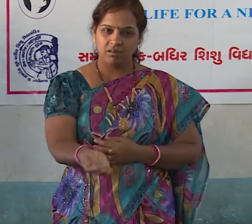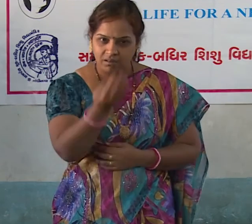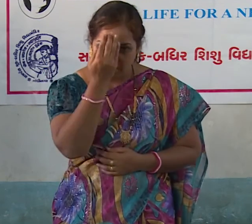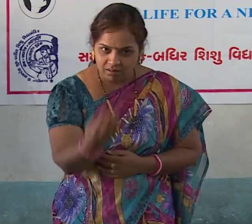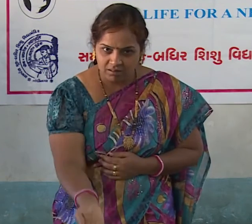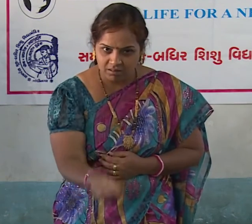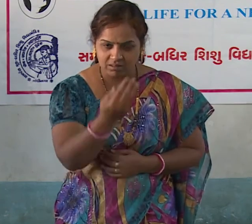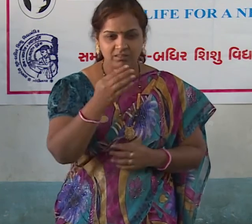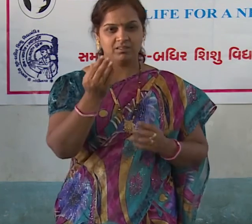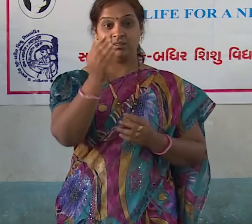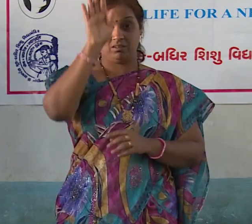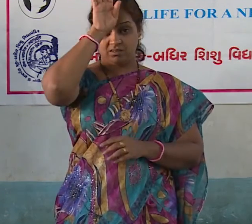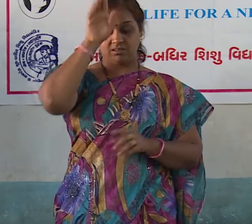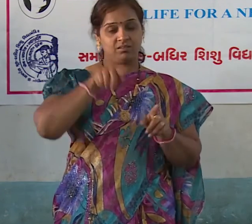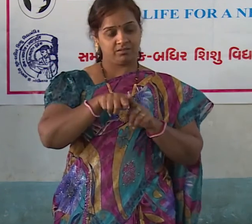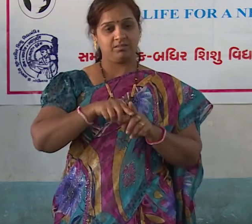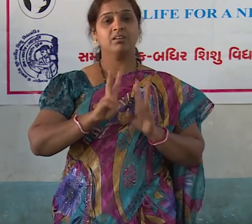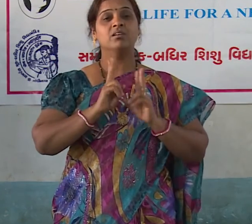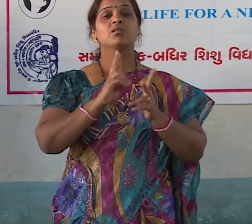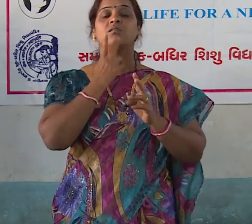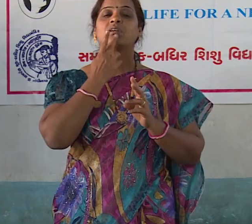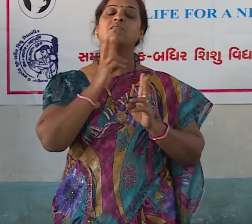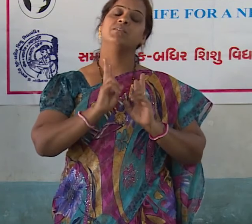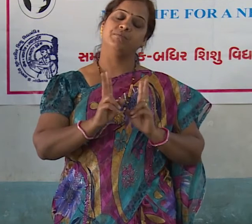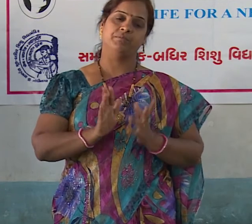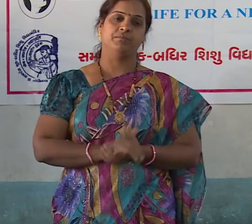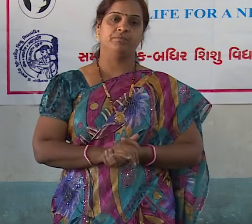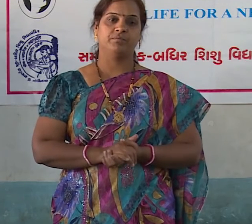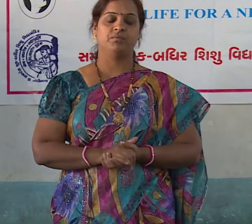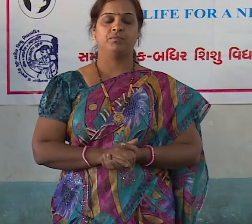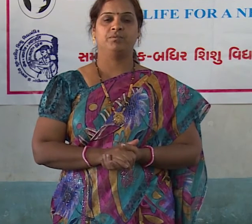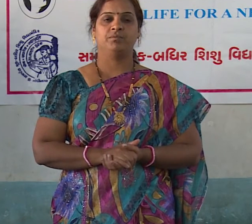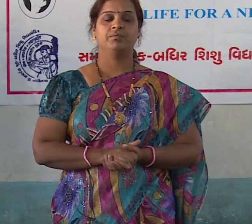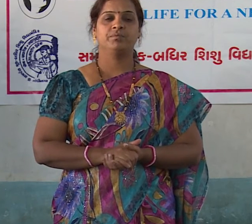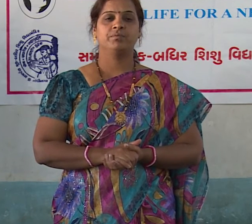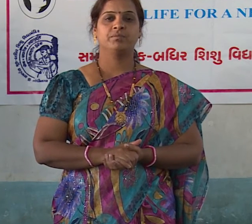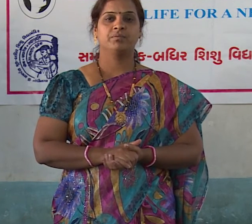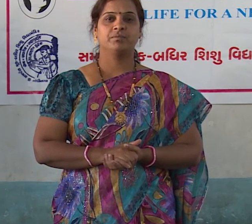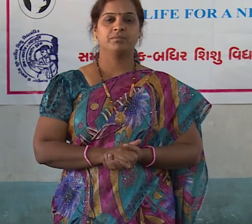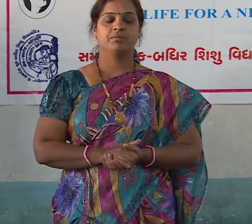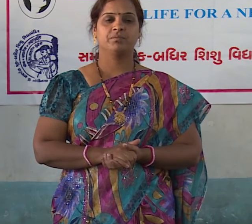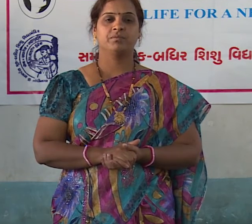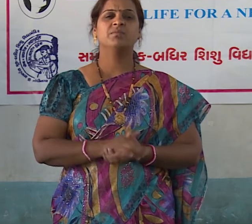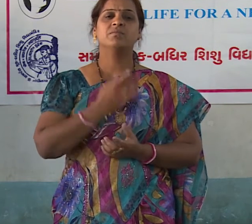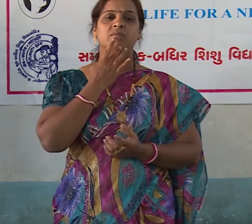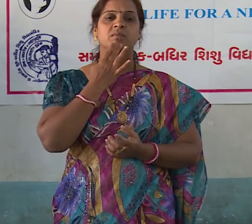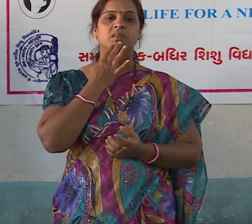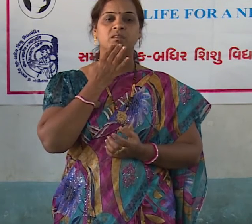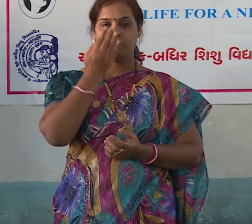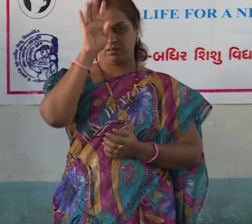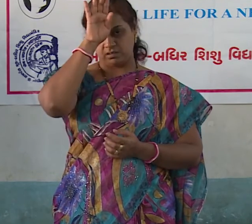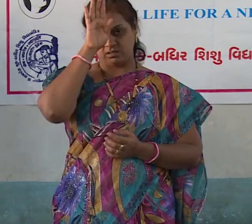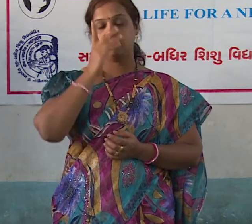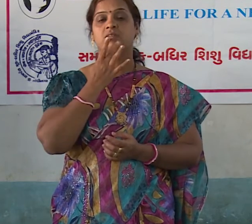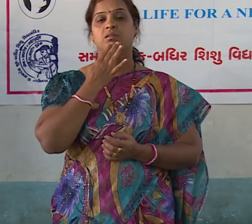प्रेम क्या होता है। वो तो प्रैक्टिकली उत्तर देता था, तो उसने कहा महाराज उत्तर दूंगा। तो एक